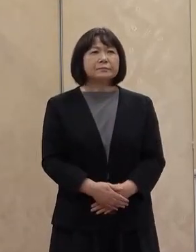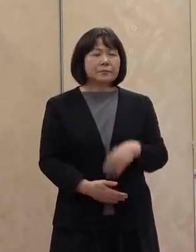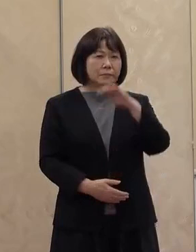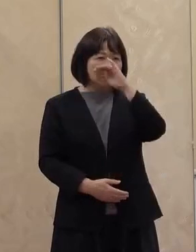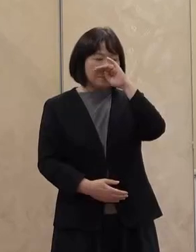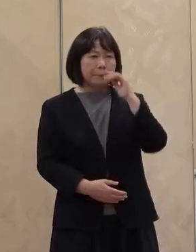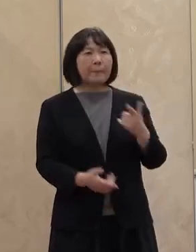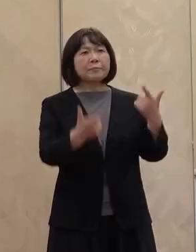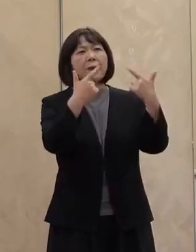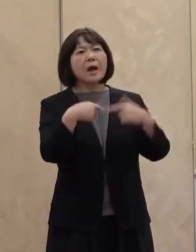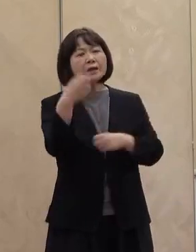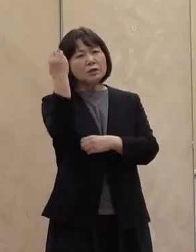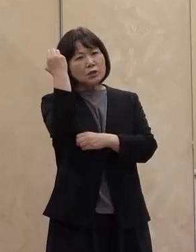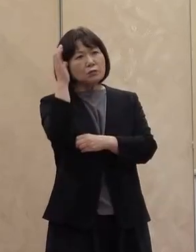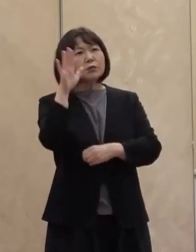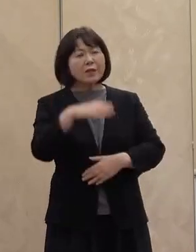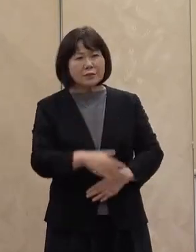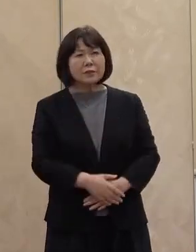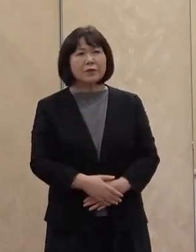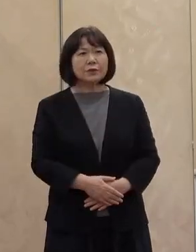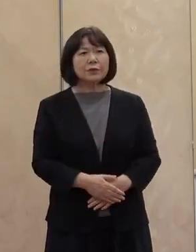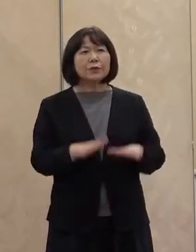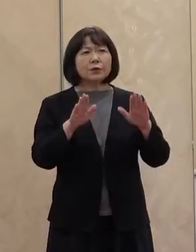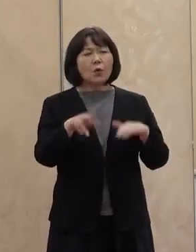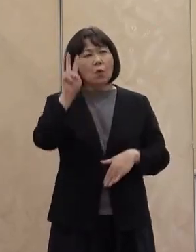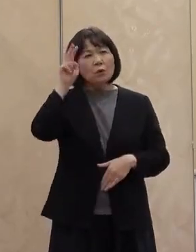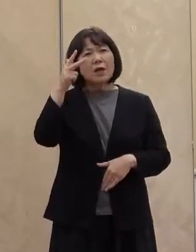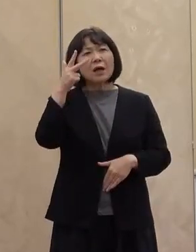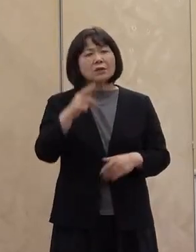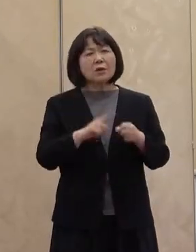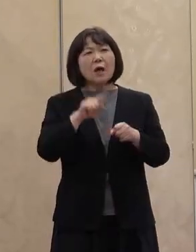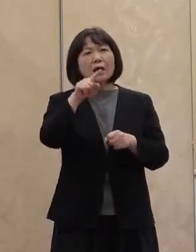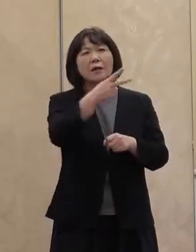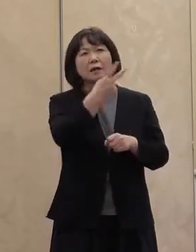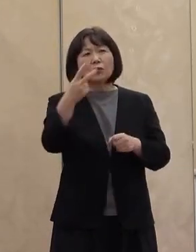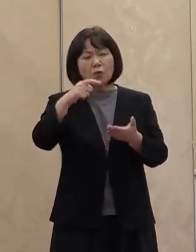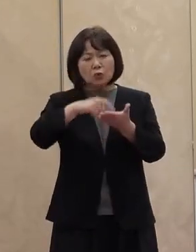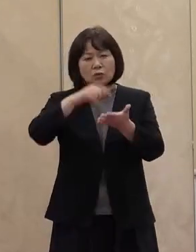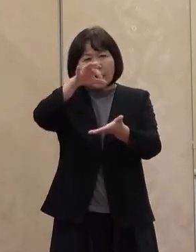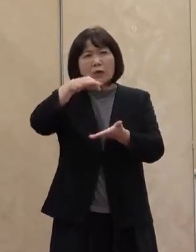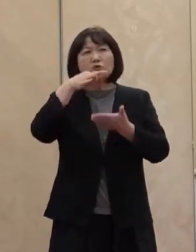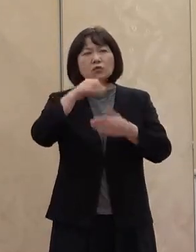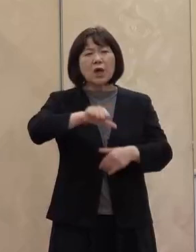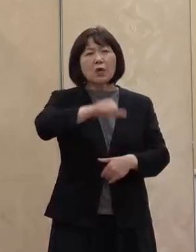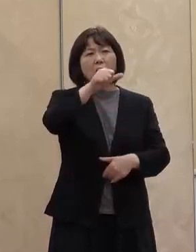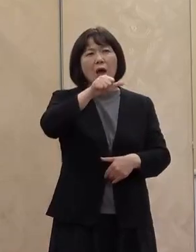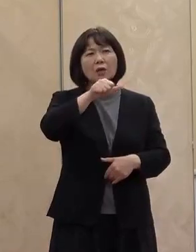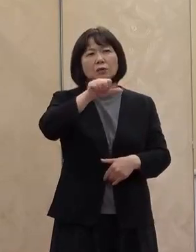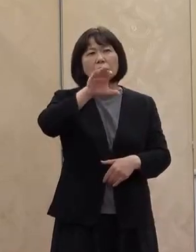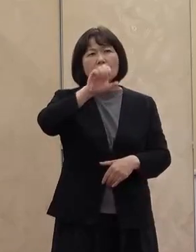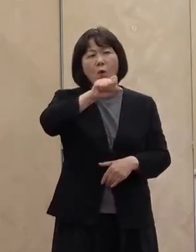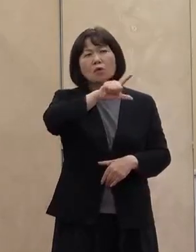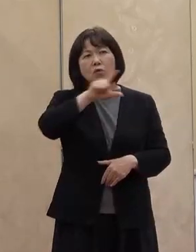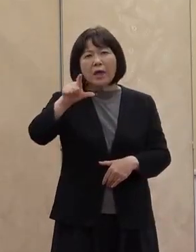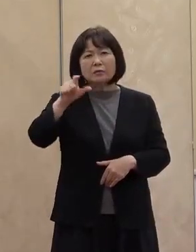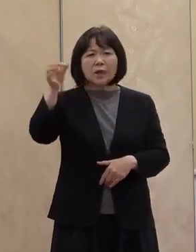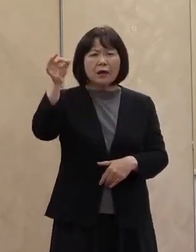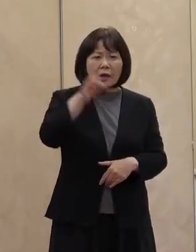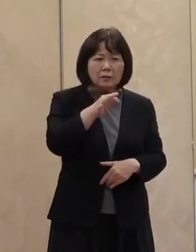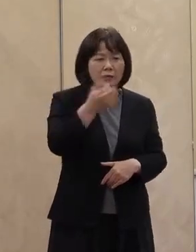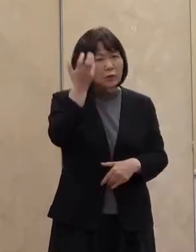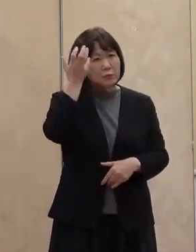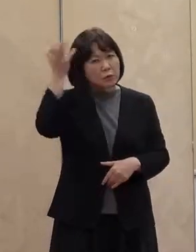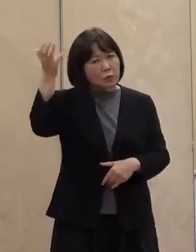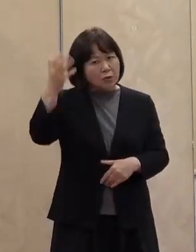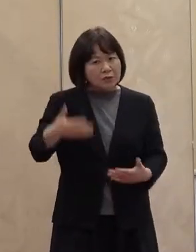すみません、毎日新聞の島村です。今日は大阪市の来年度の税収が500億円くらい減少する見通しであるというところ